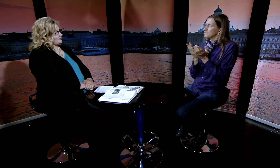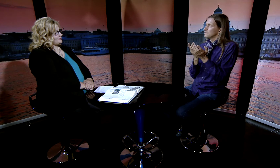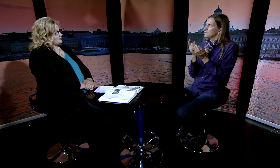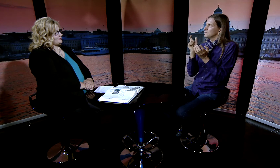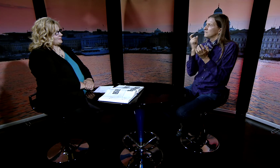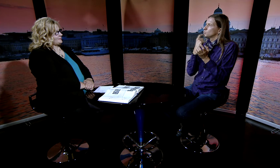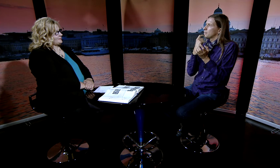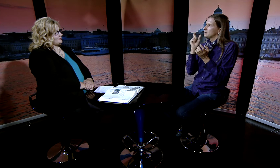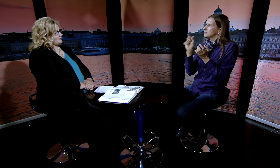kielellä.